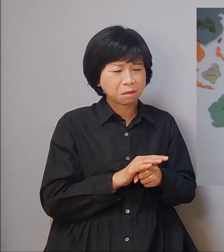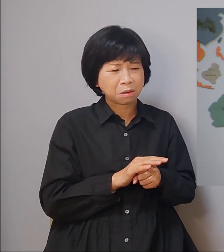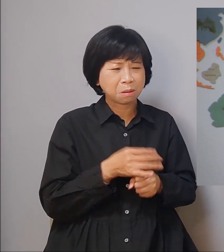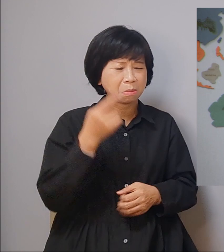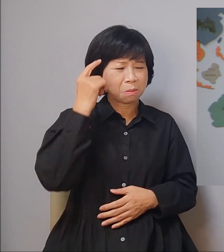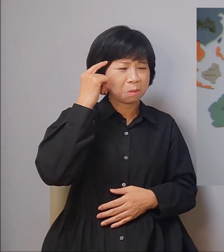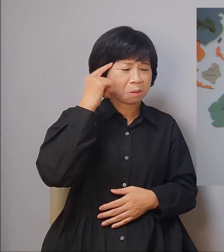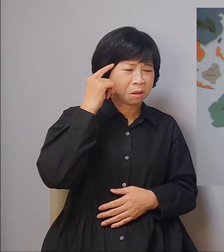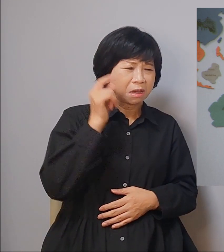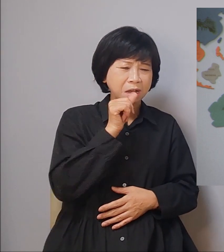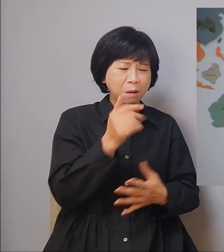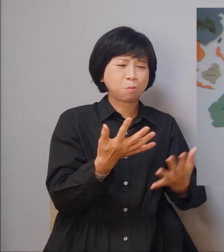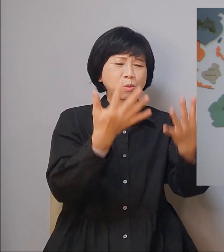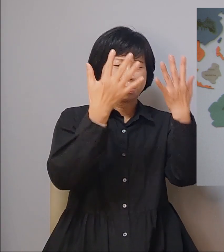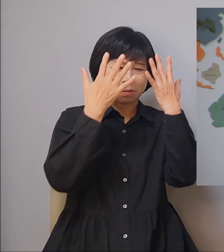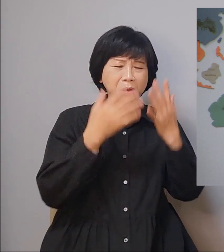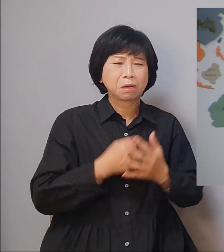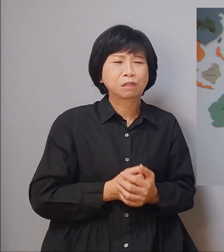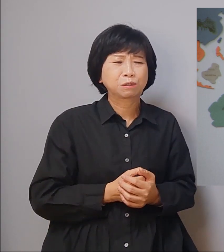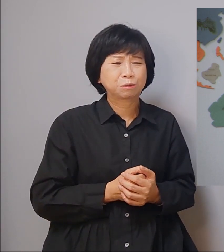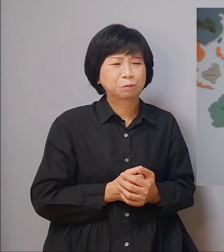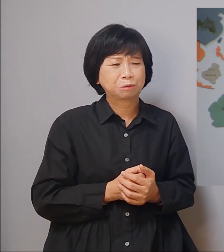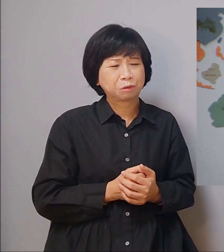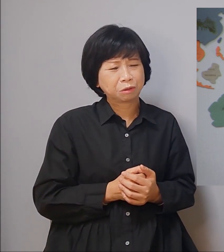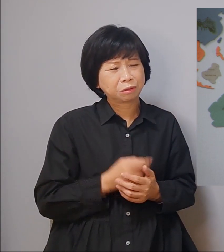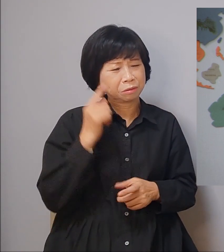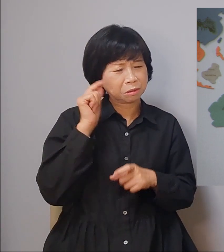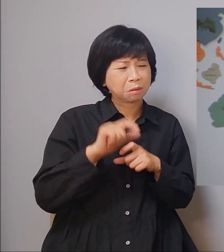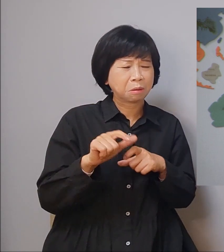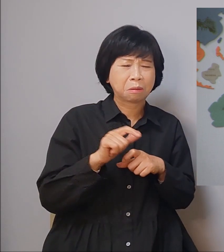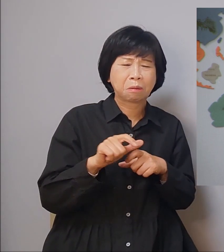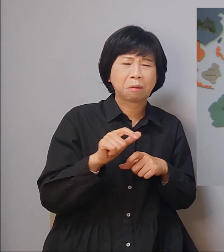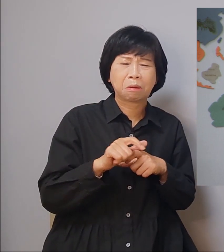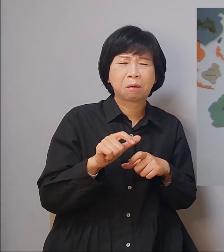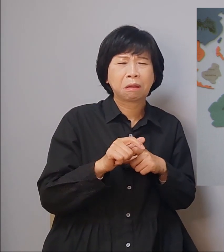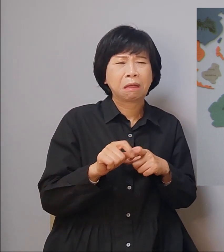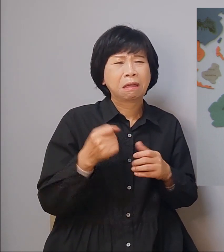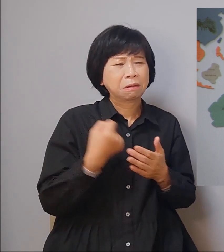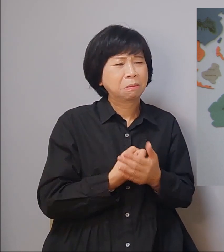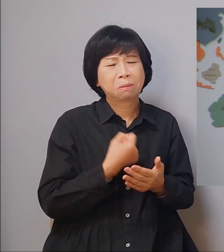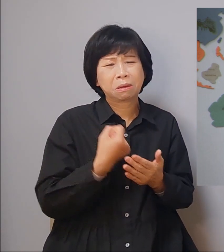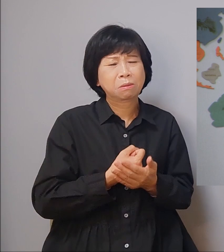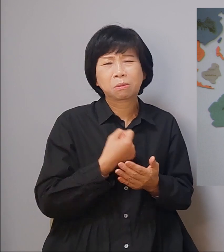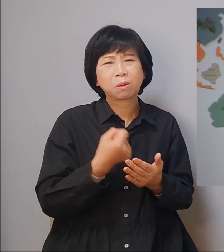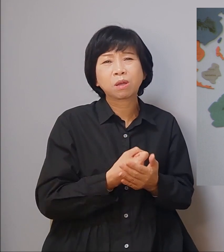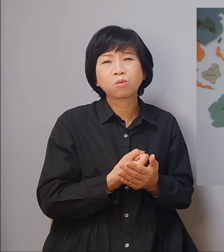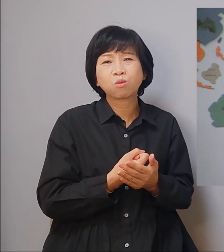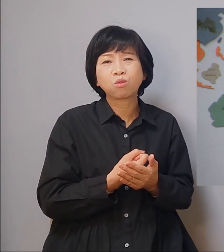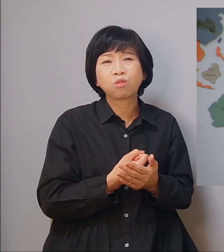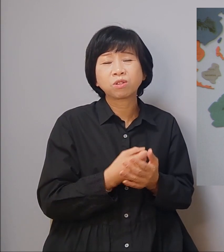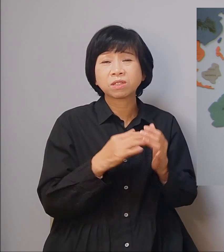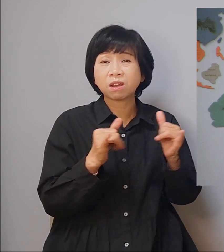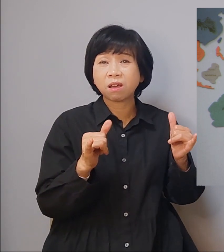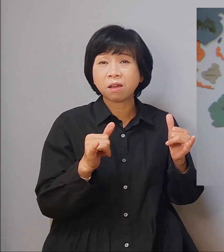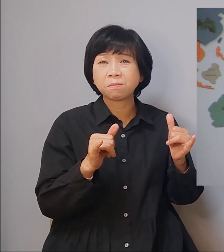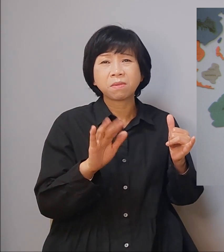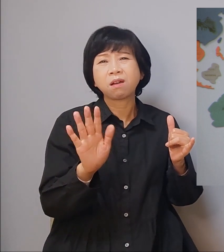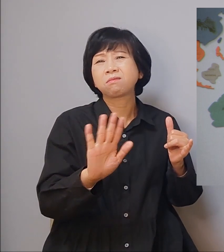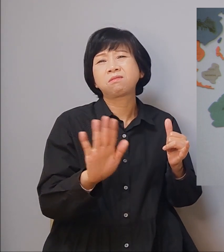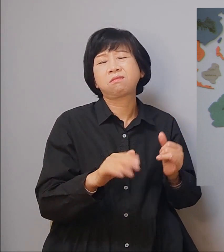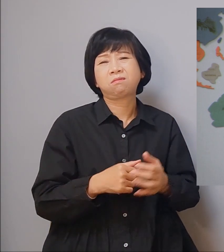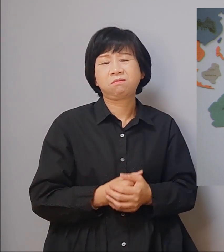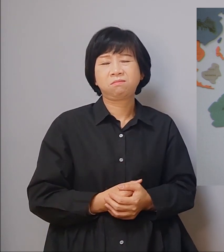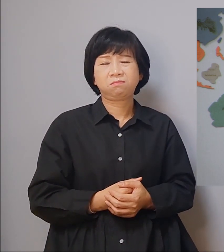이 감옥에까지 들어와가지고 이렇게 되었나? 에고 이러는 요셉이